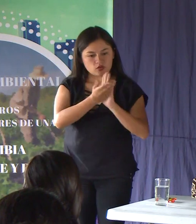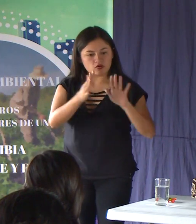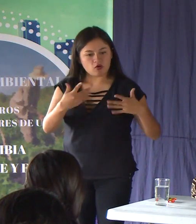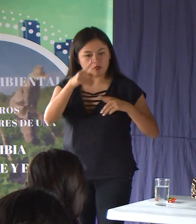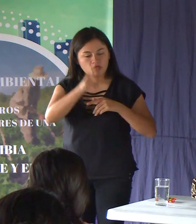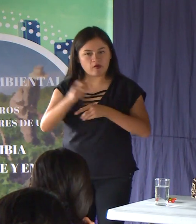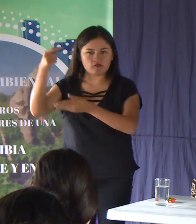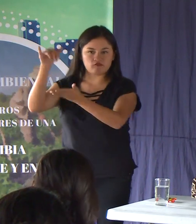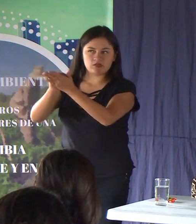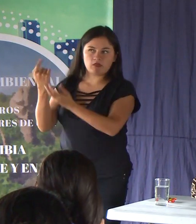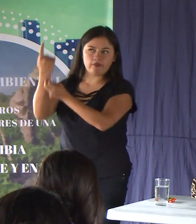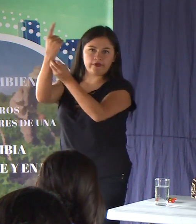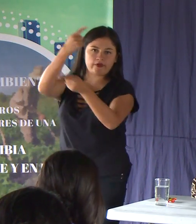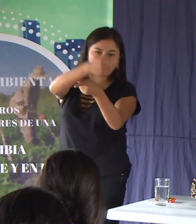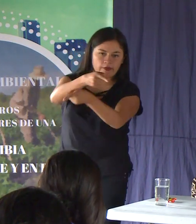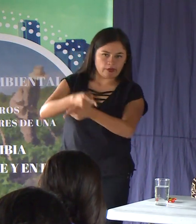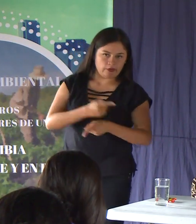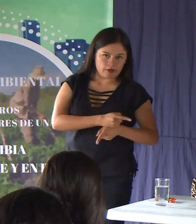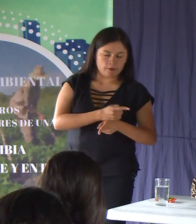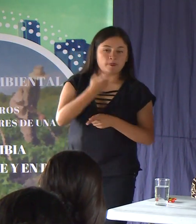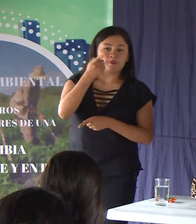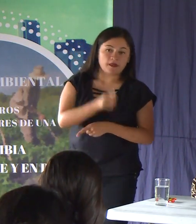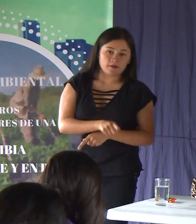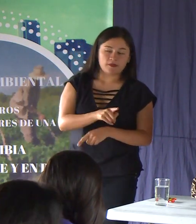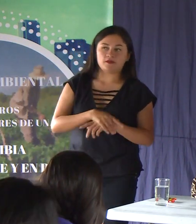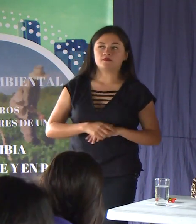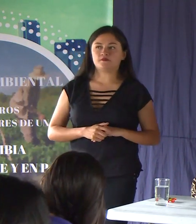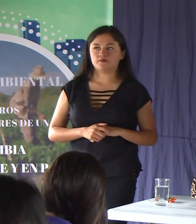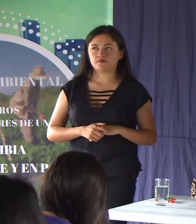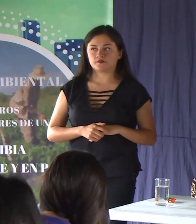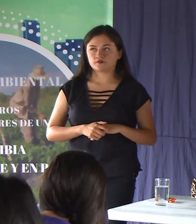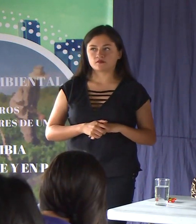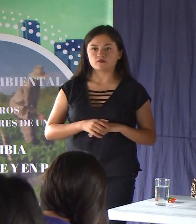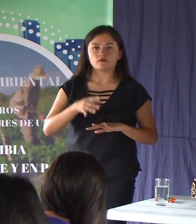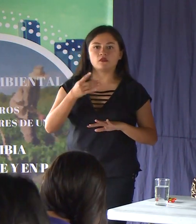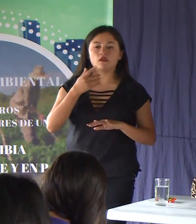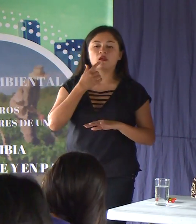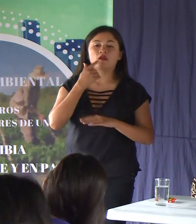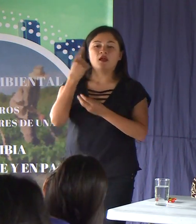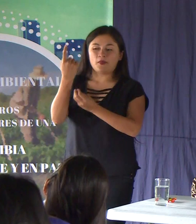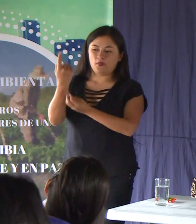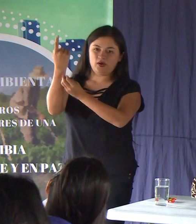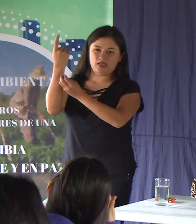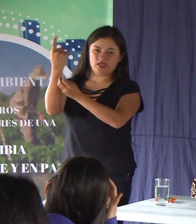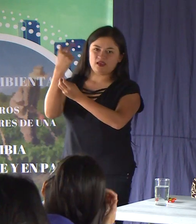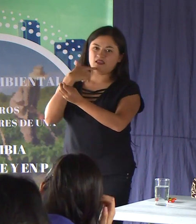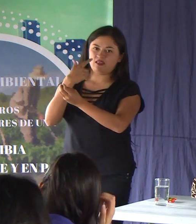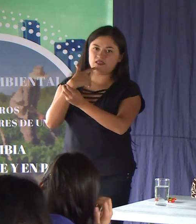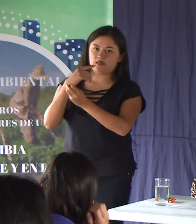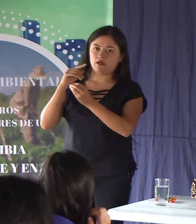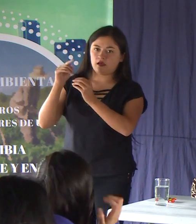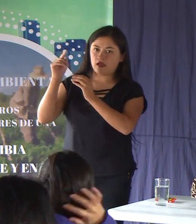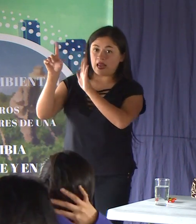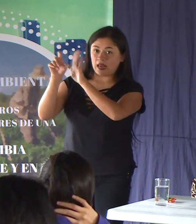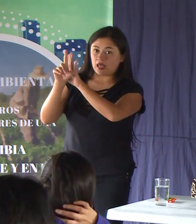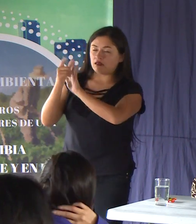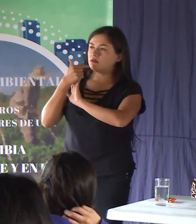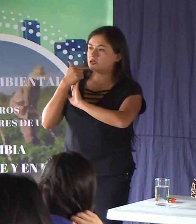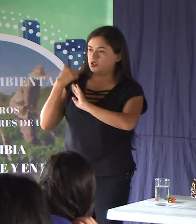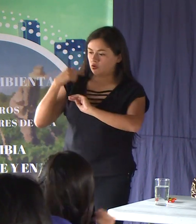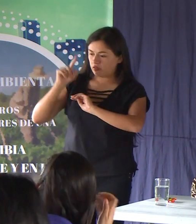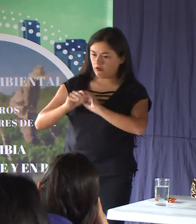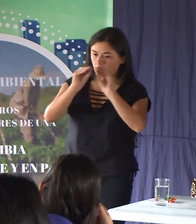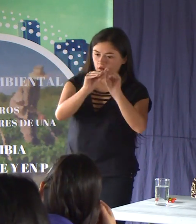Y particularmente no solo está decidiendo cuál es el modelo de sujeto al que se le está